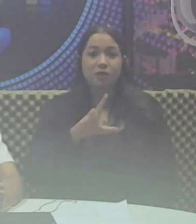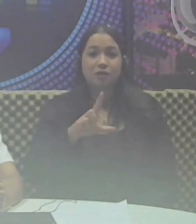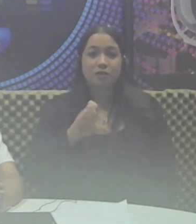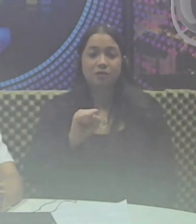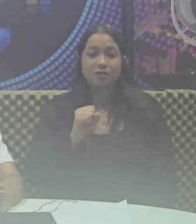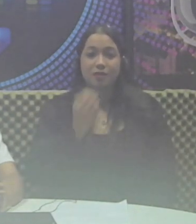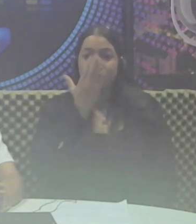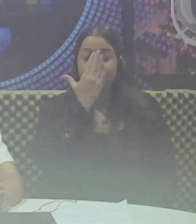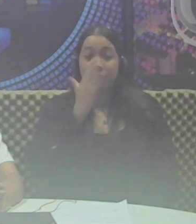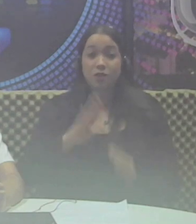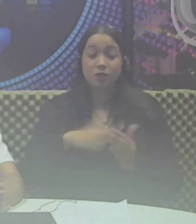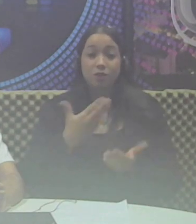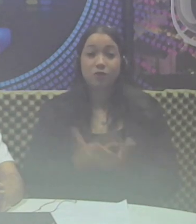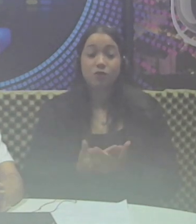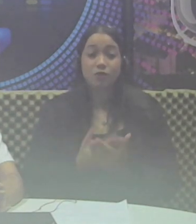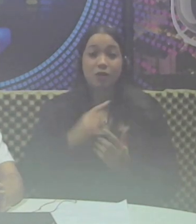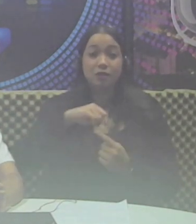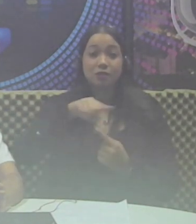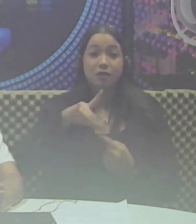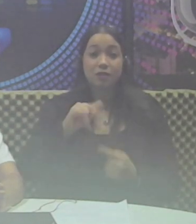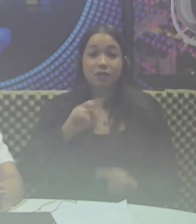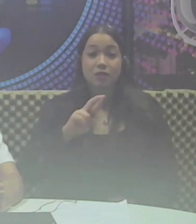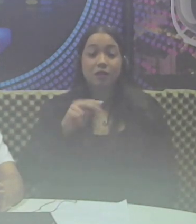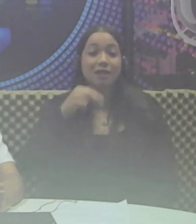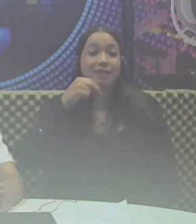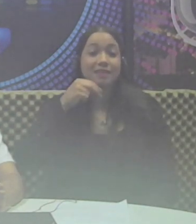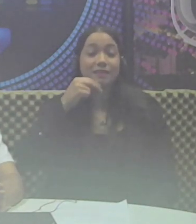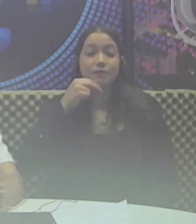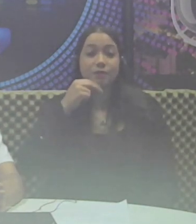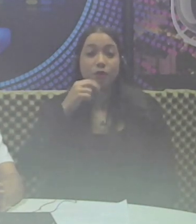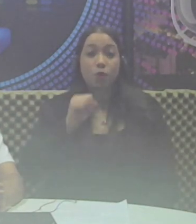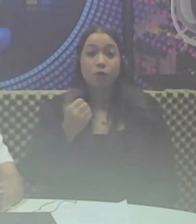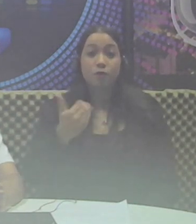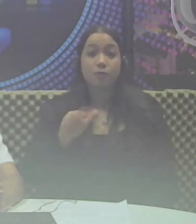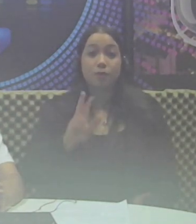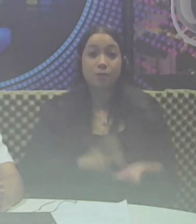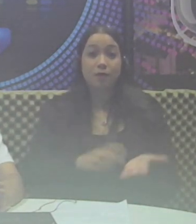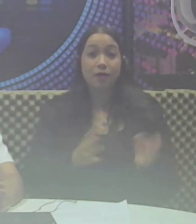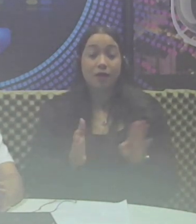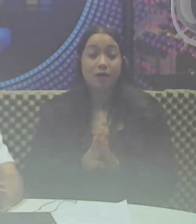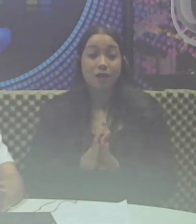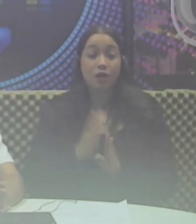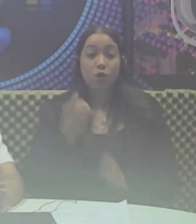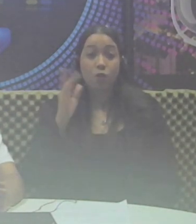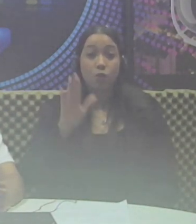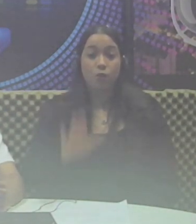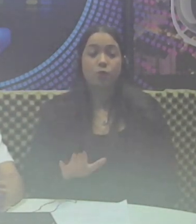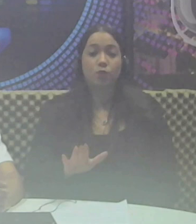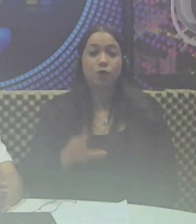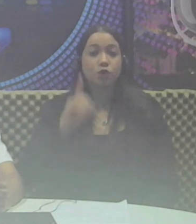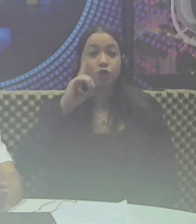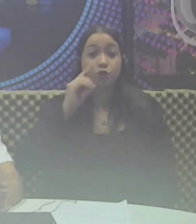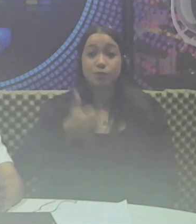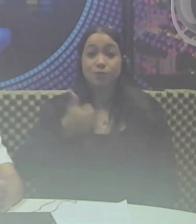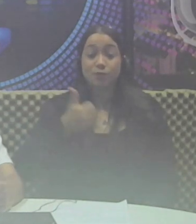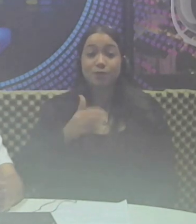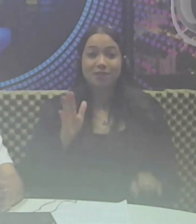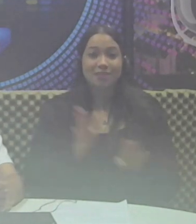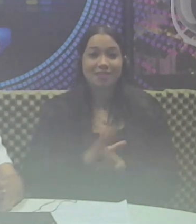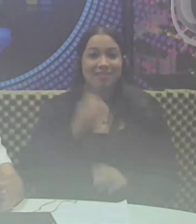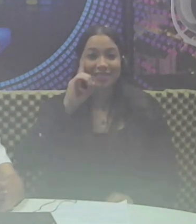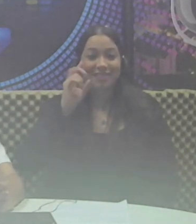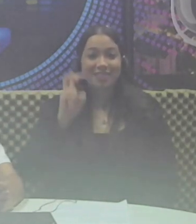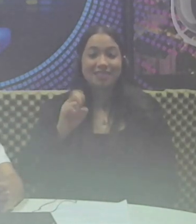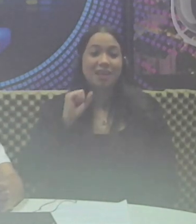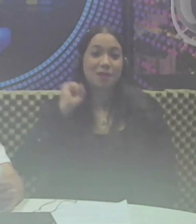EMEI Professor Sancler Neto. O atendimento vai de 8h30 da manhã até 1 da tarde, do dia 1º até o dia 5